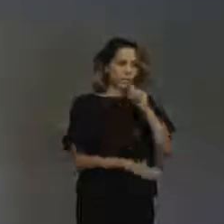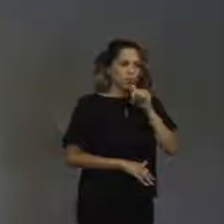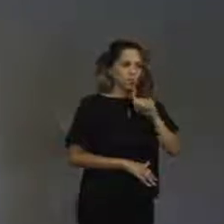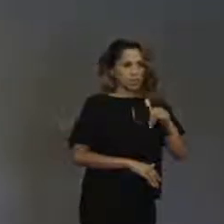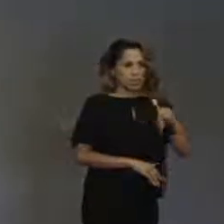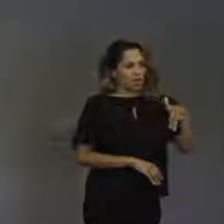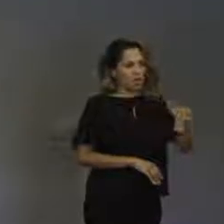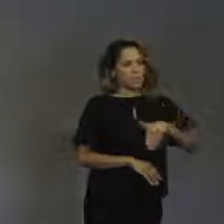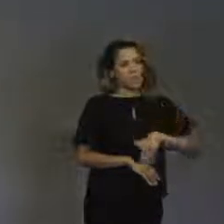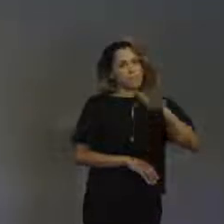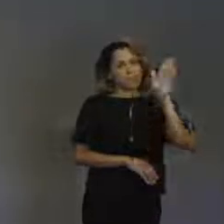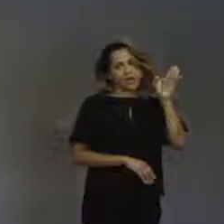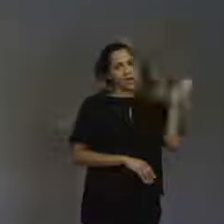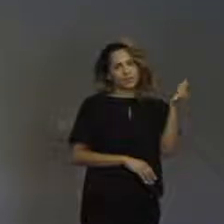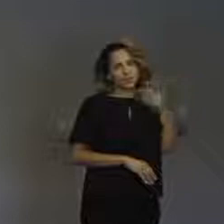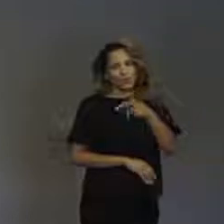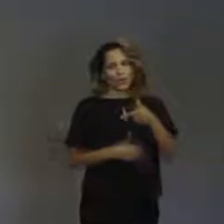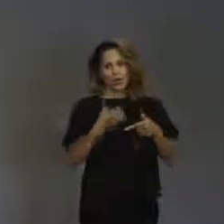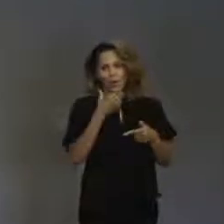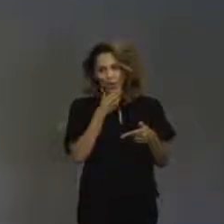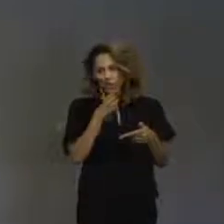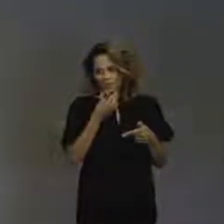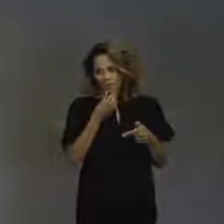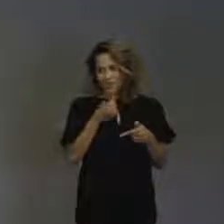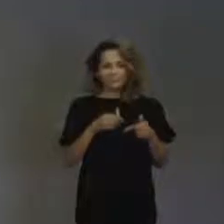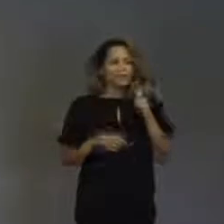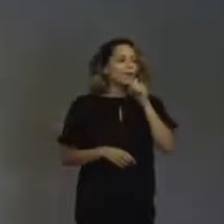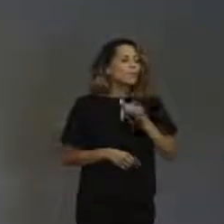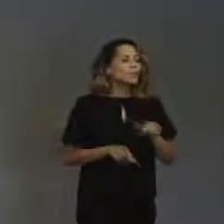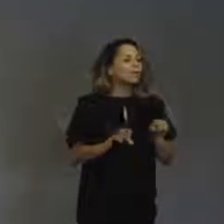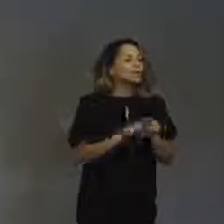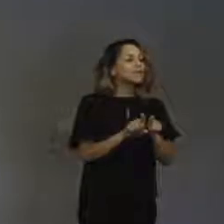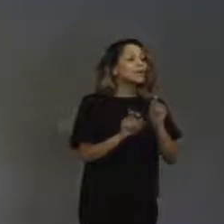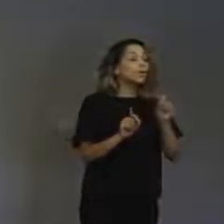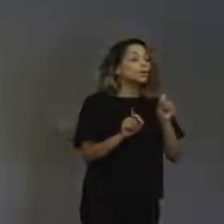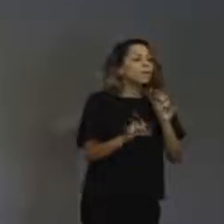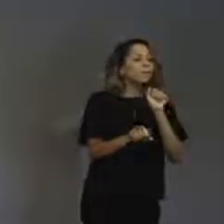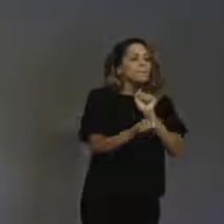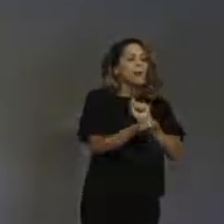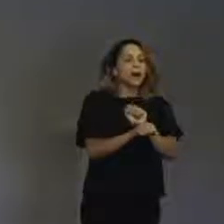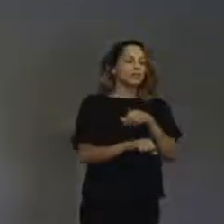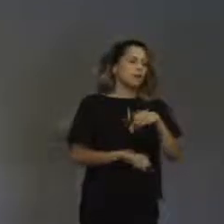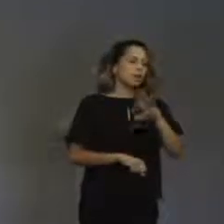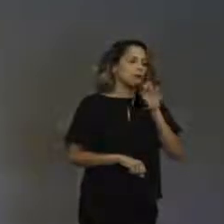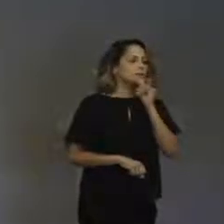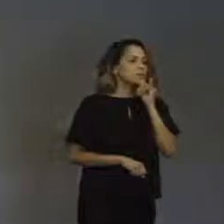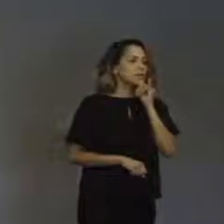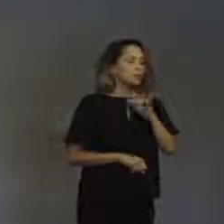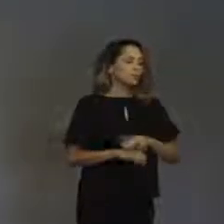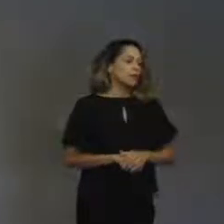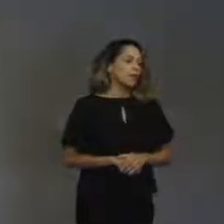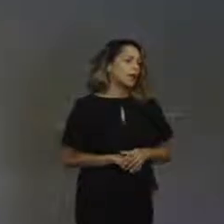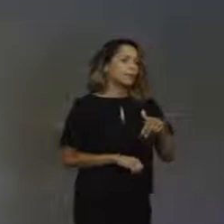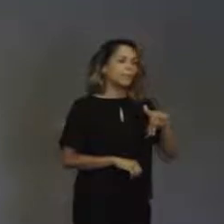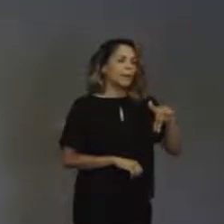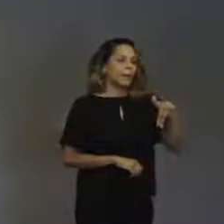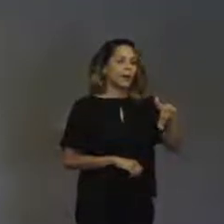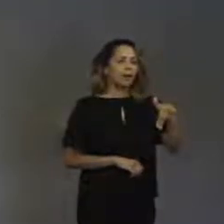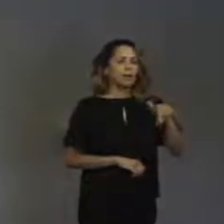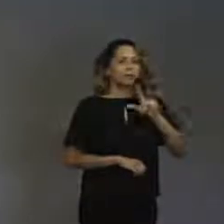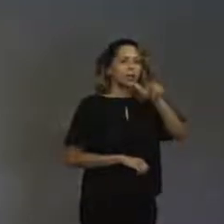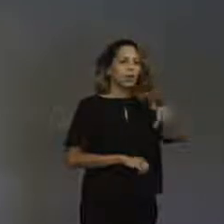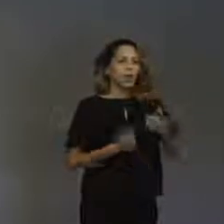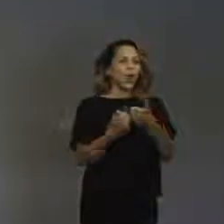mulheres, elas param mais, elas fazem, no nosso jargão, é um número maior de viagens. Viagem é cada perna que você faz. Se eu